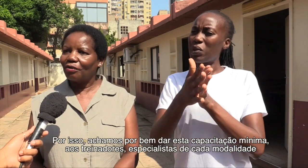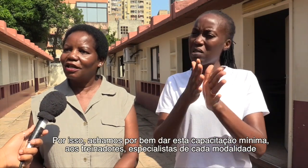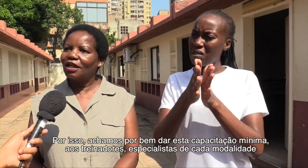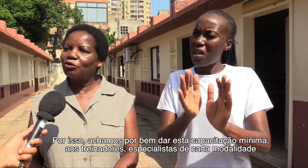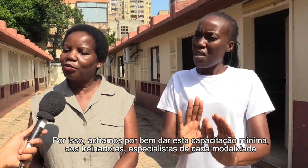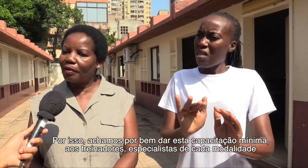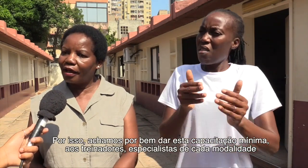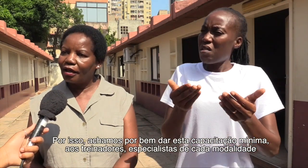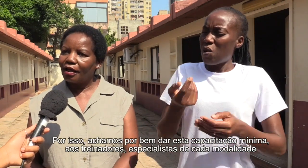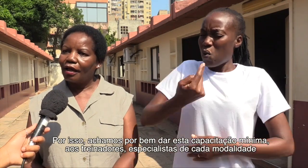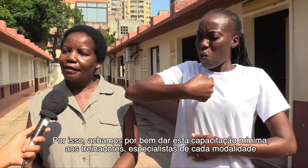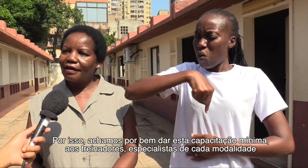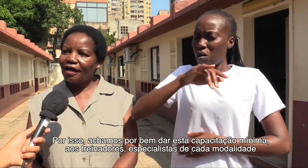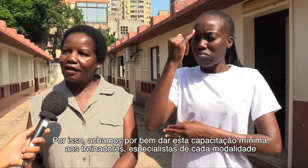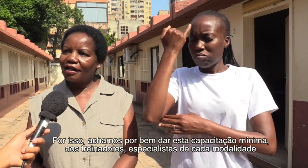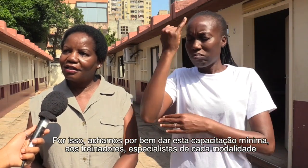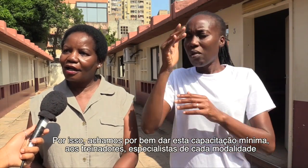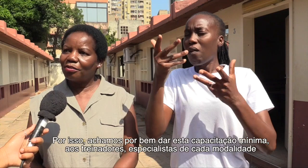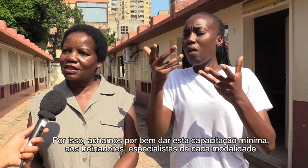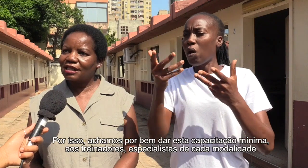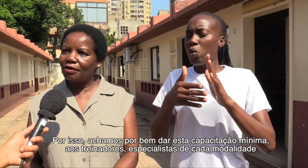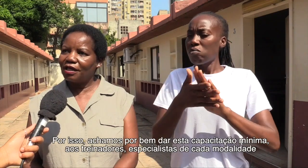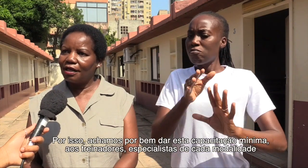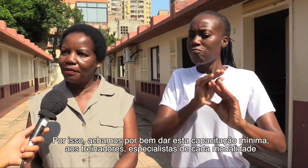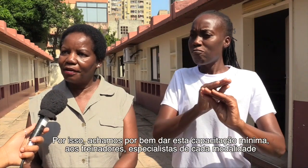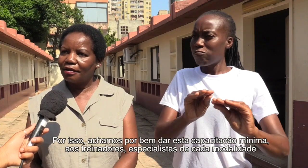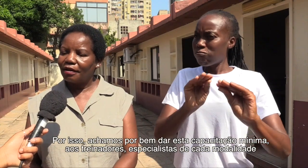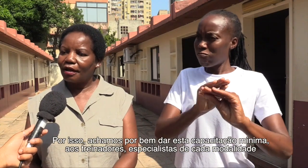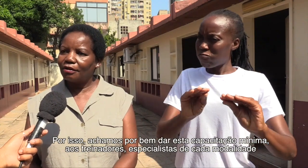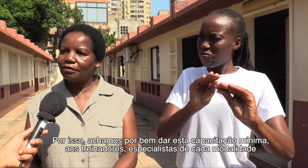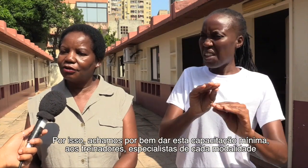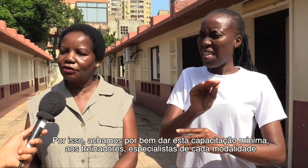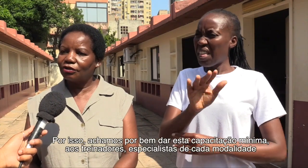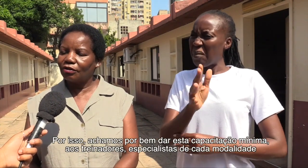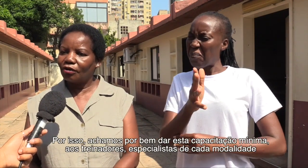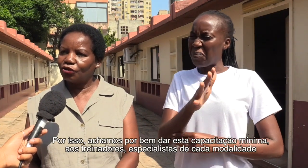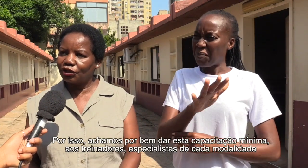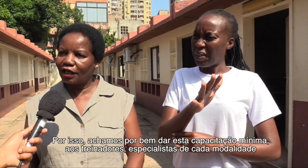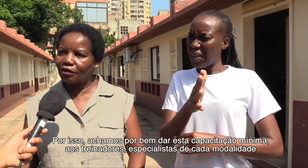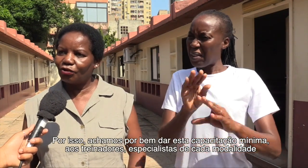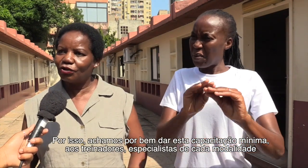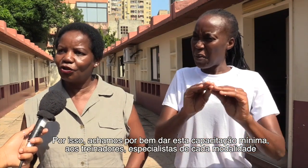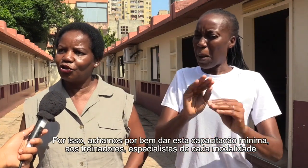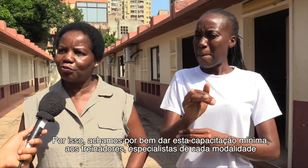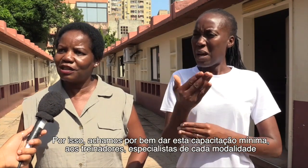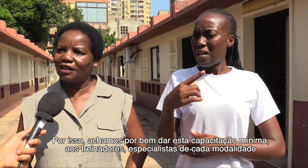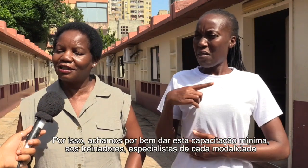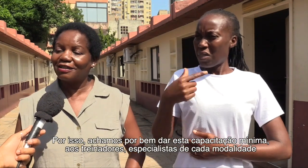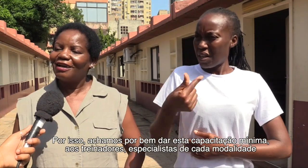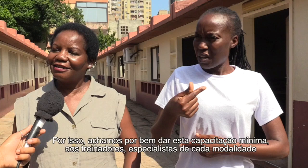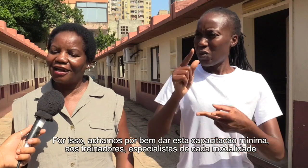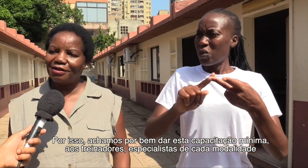Então, achamos por bem dar esta capacitação mínima aos treinadores, aos